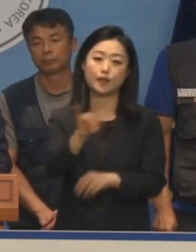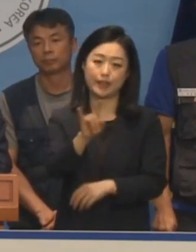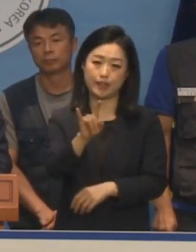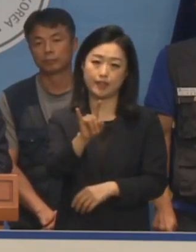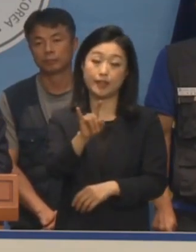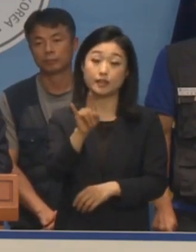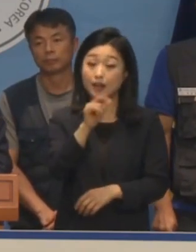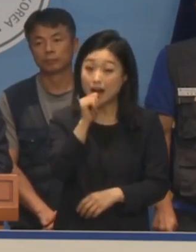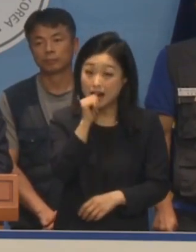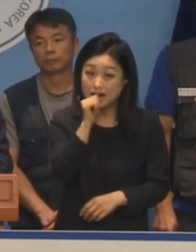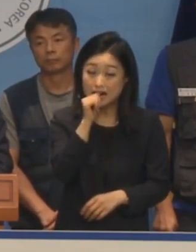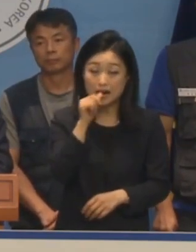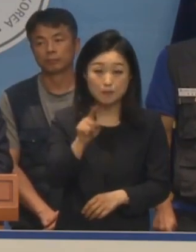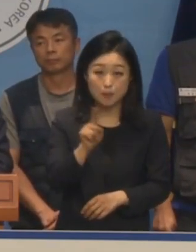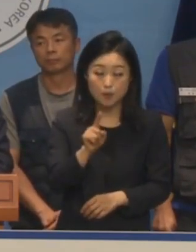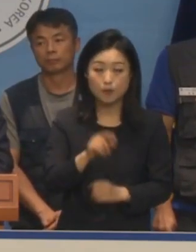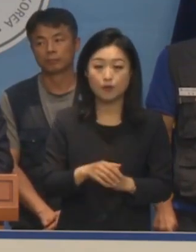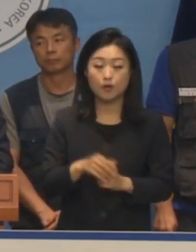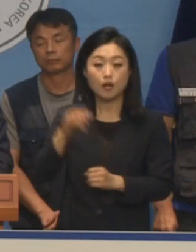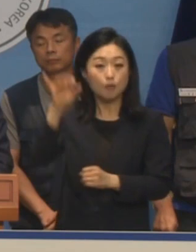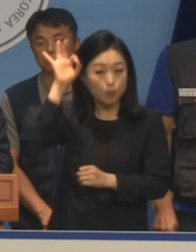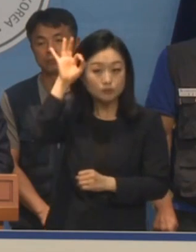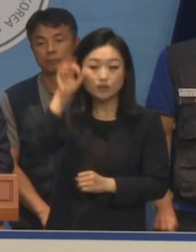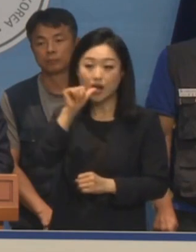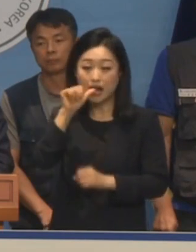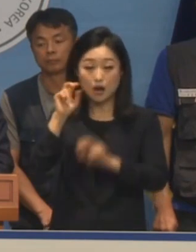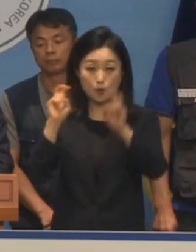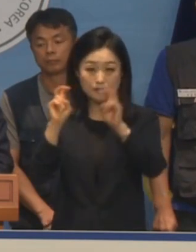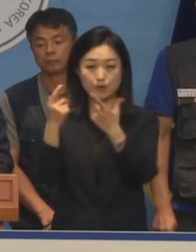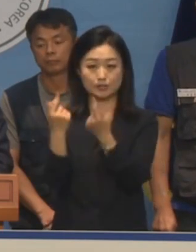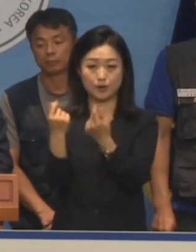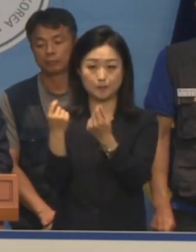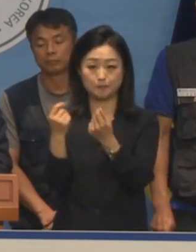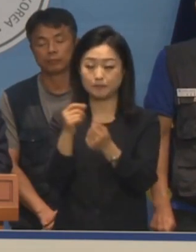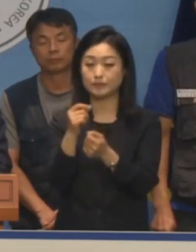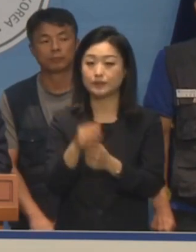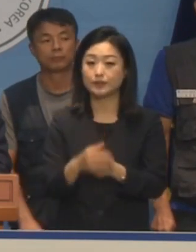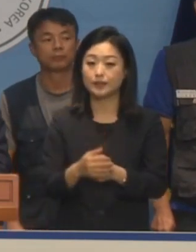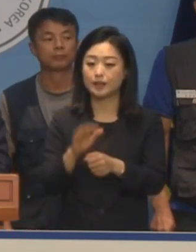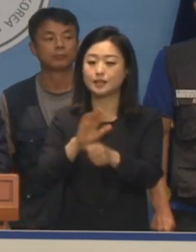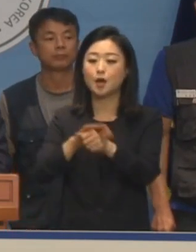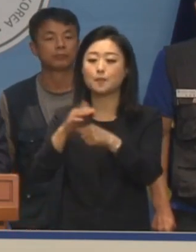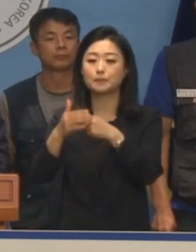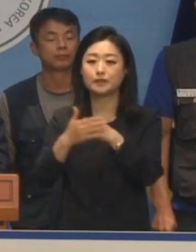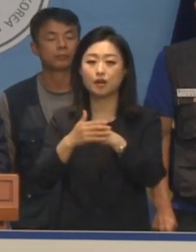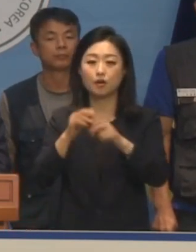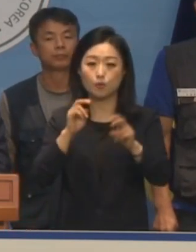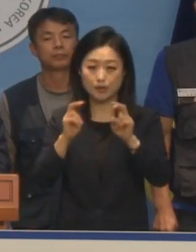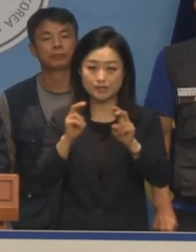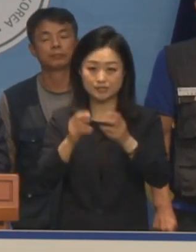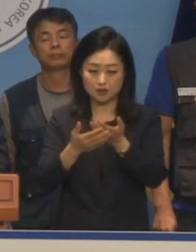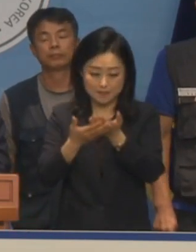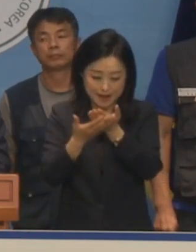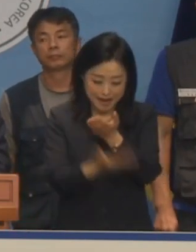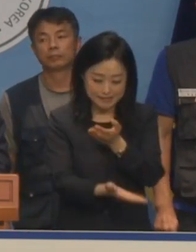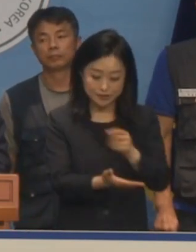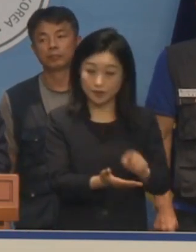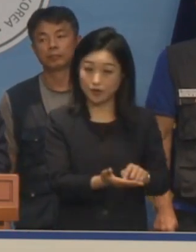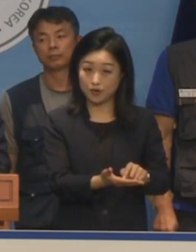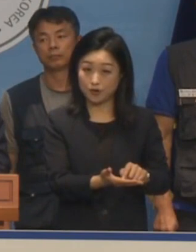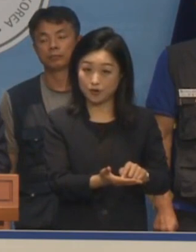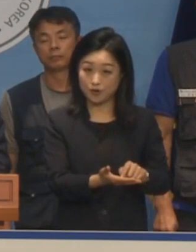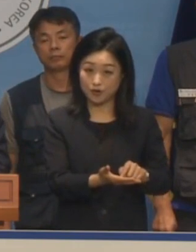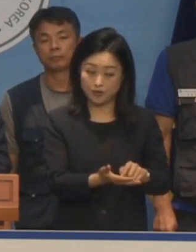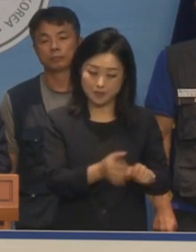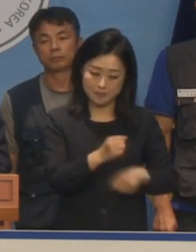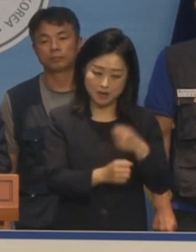핸더 제철은 포스코와 마찬가지로 지난 수년간 협력사 즉 해청 노동자들을 불법으로 파견